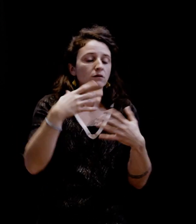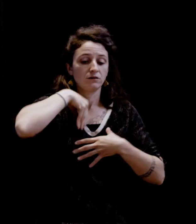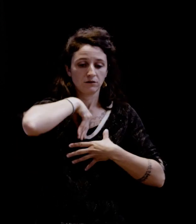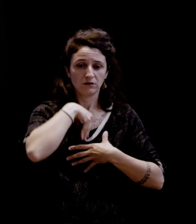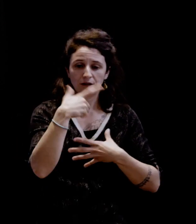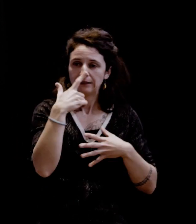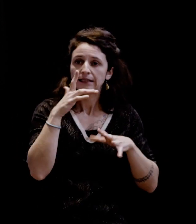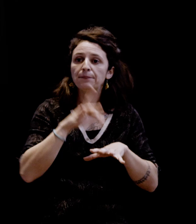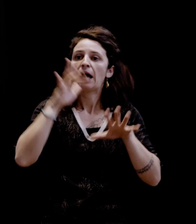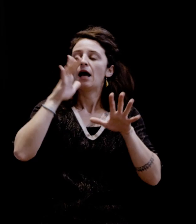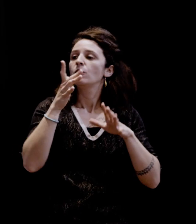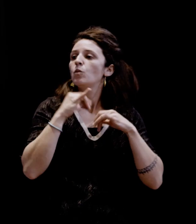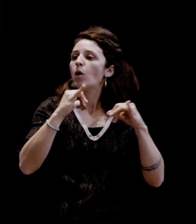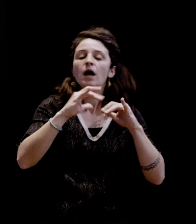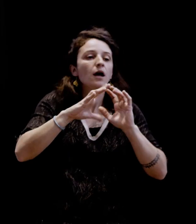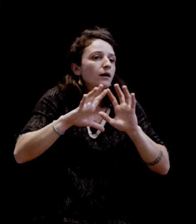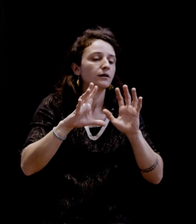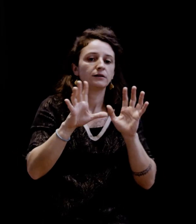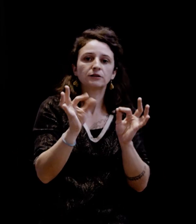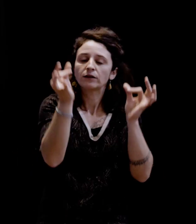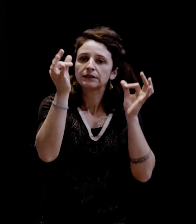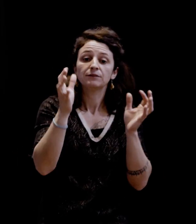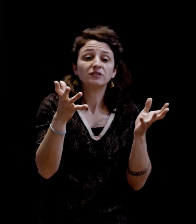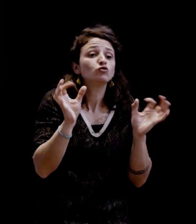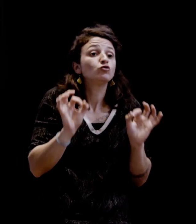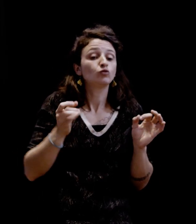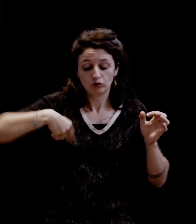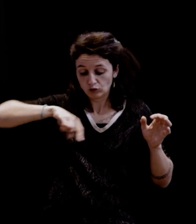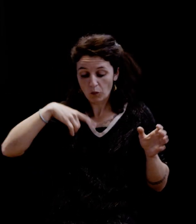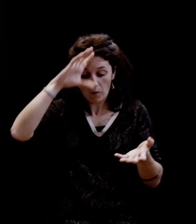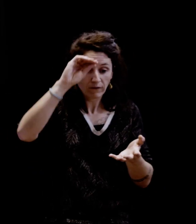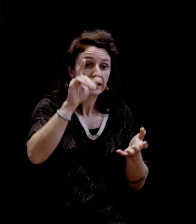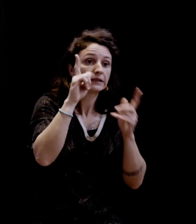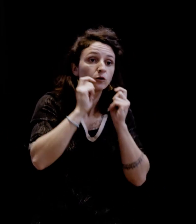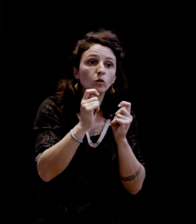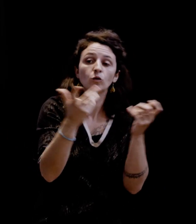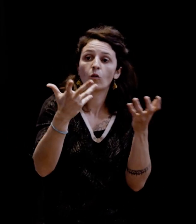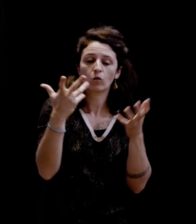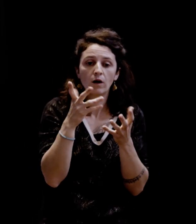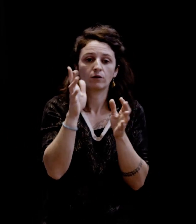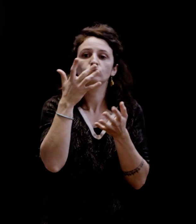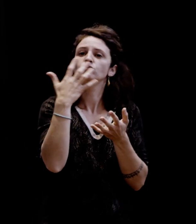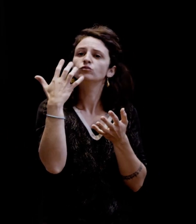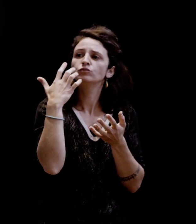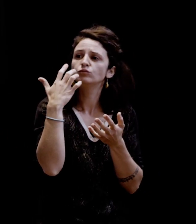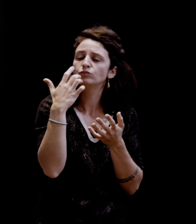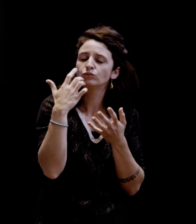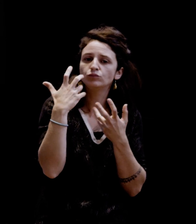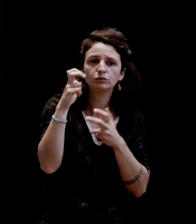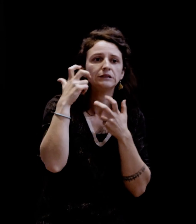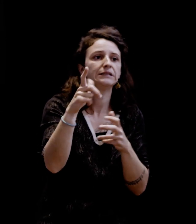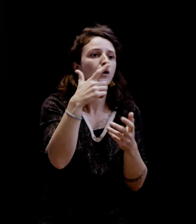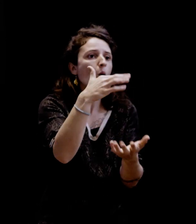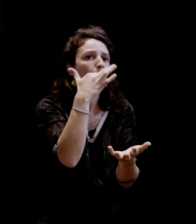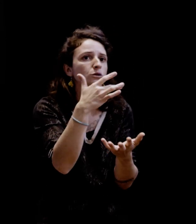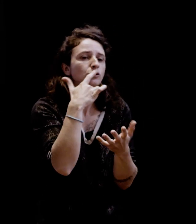hypersensibilité où il faut juste expliquer les choses, faire attention au bruit, faire attention aux odeurs de ce qu'on utilise, expliquer différemment